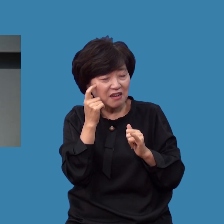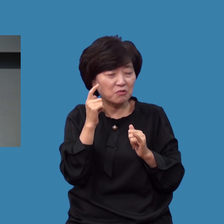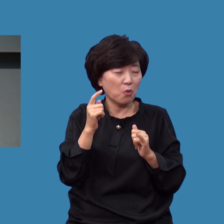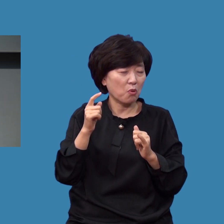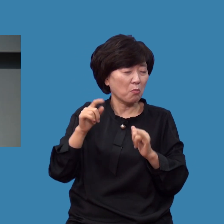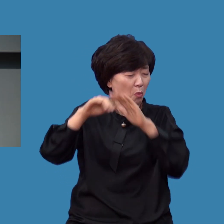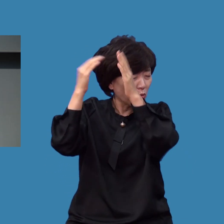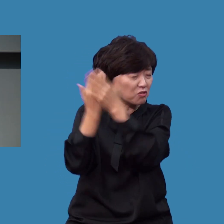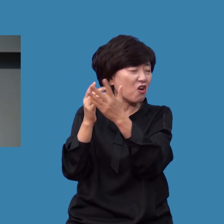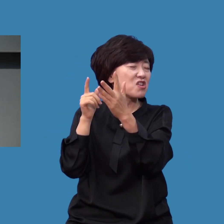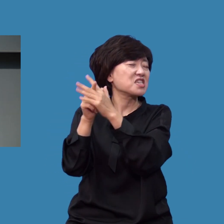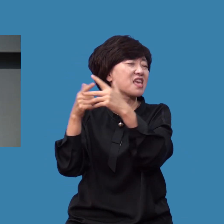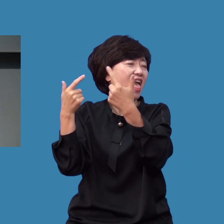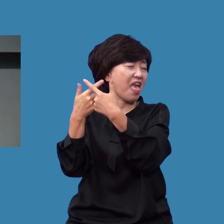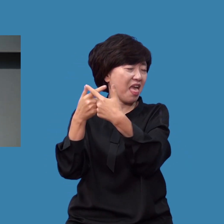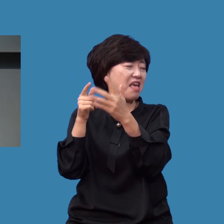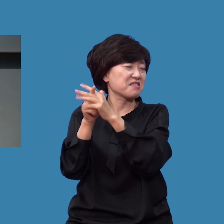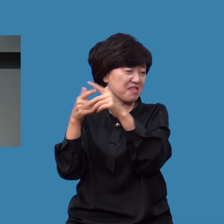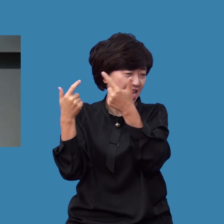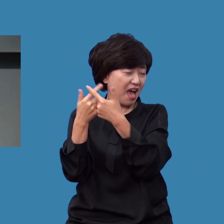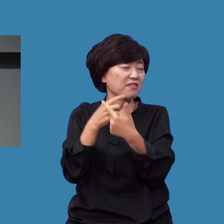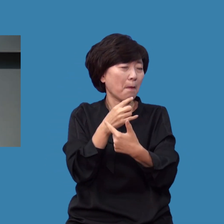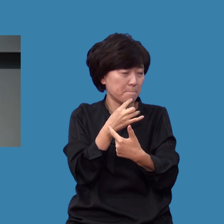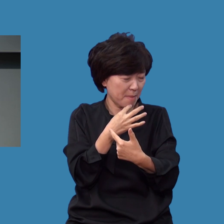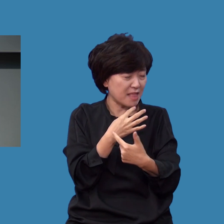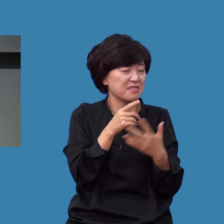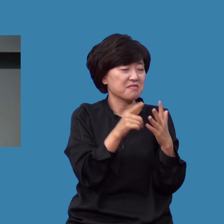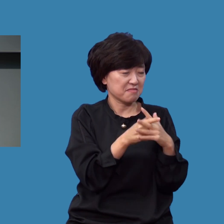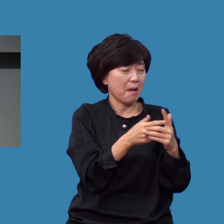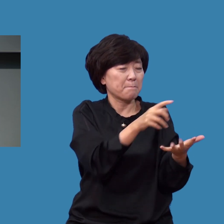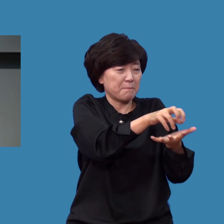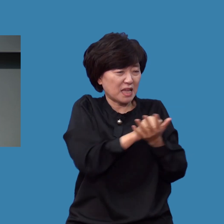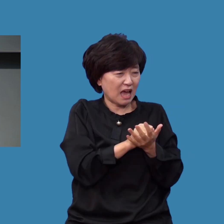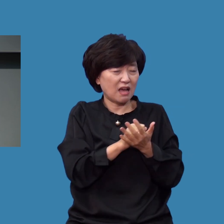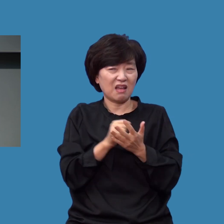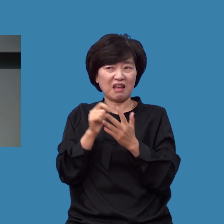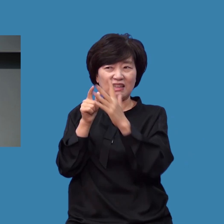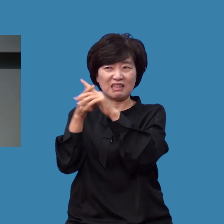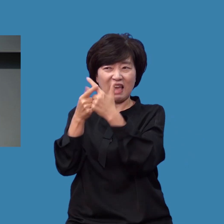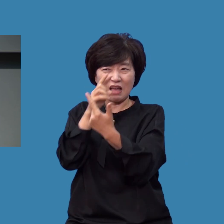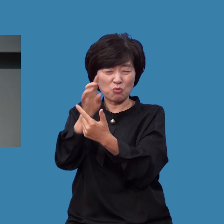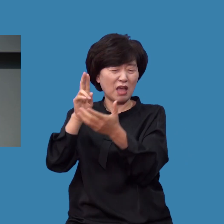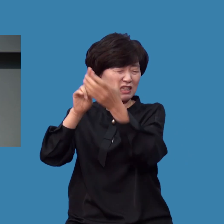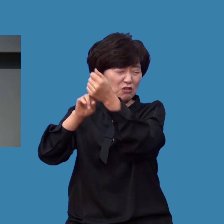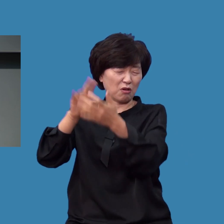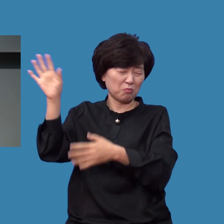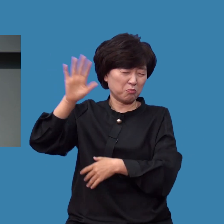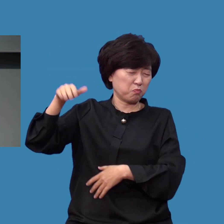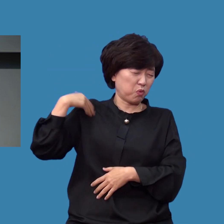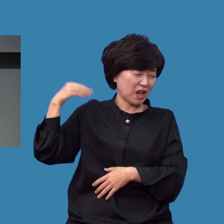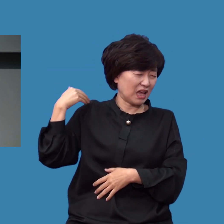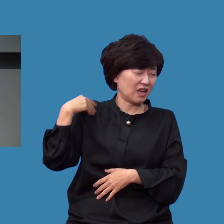넘을 거라고 하나님 알고 계셨어요. 그래서 성경에 보면 사람들이 예언을 멸시할 거를 알고 계셨다는 거야.